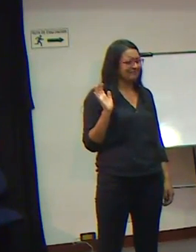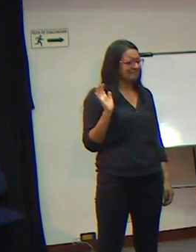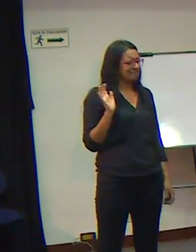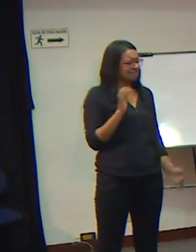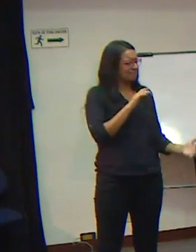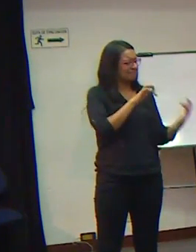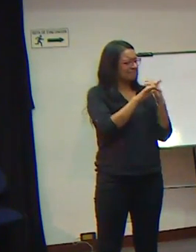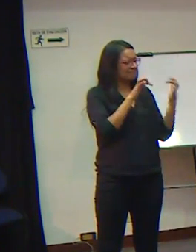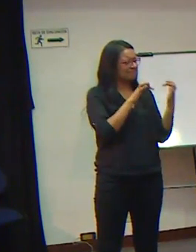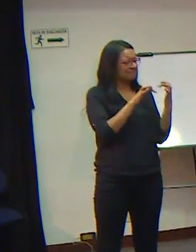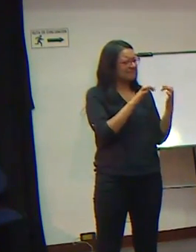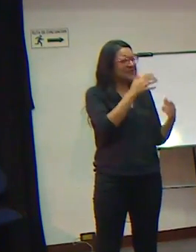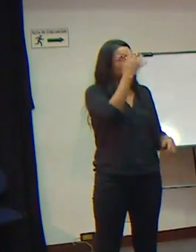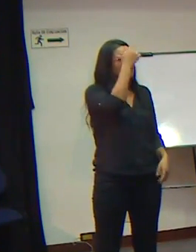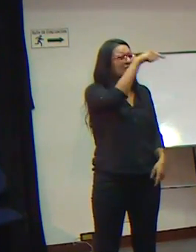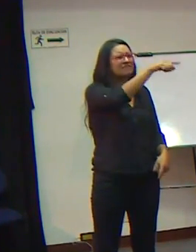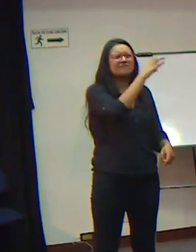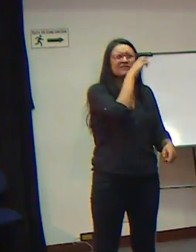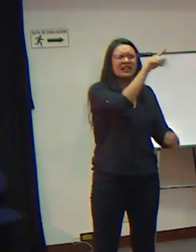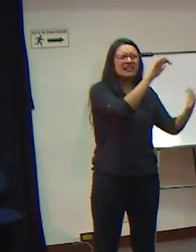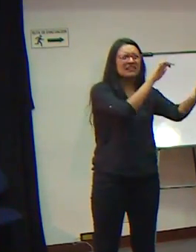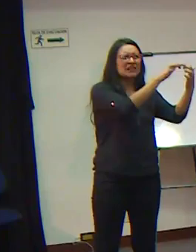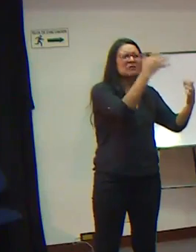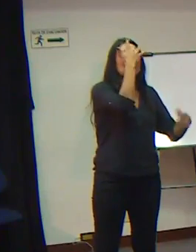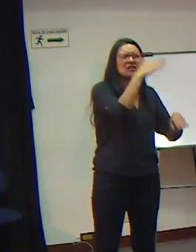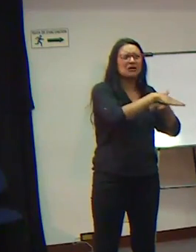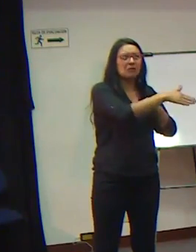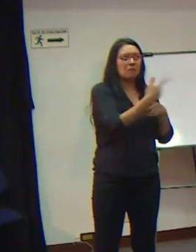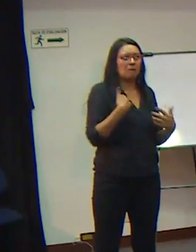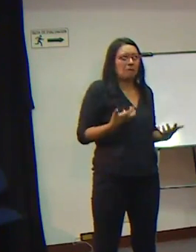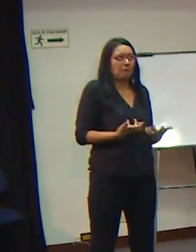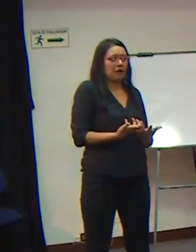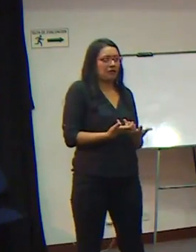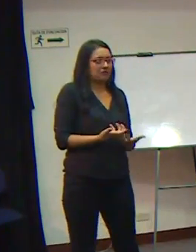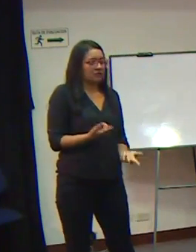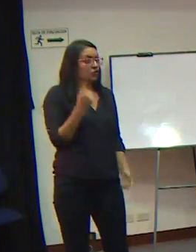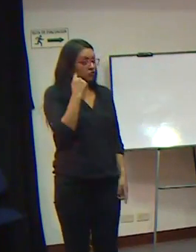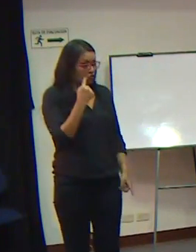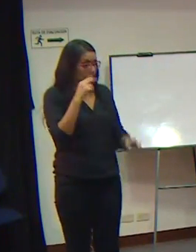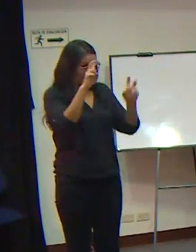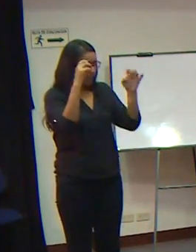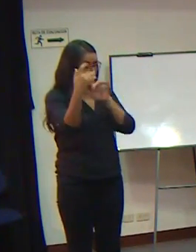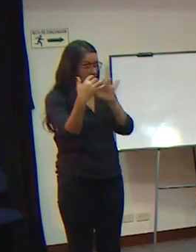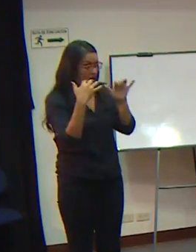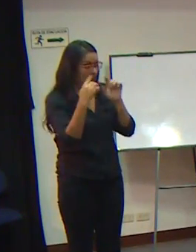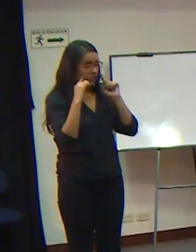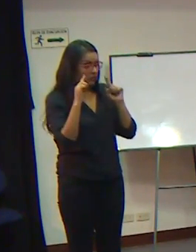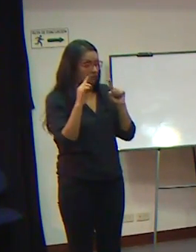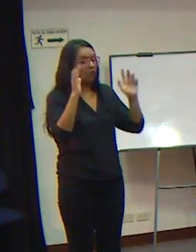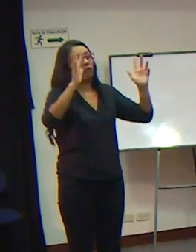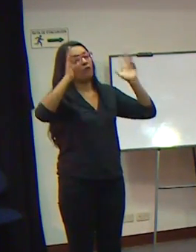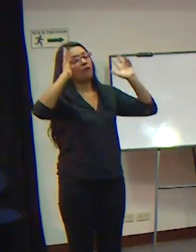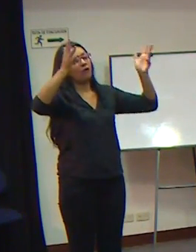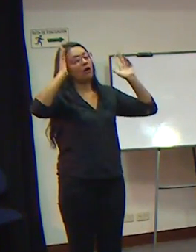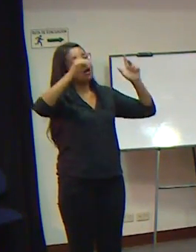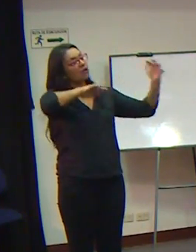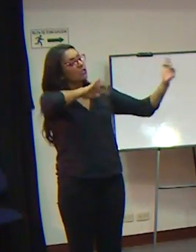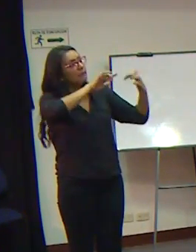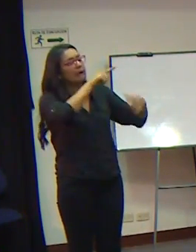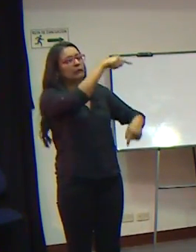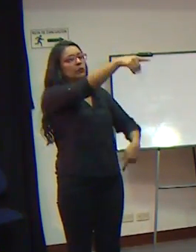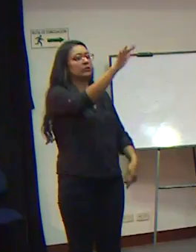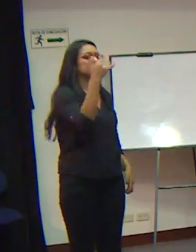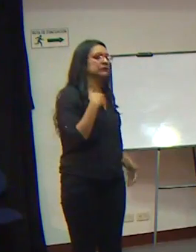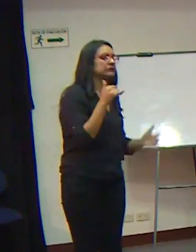que ni siquiera saben por qué hay guerra, porque los sordos no hablan de la guerra, los sordos no hablan del conflicto